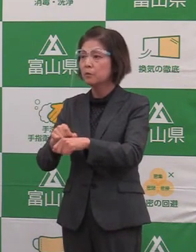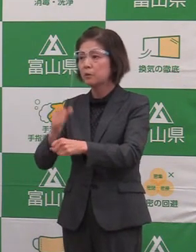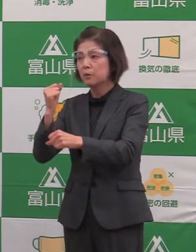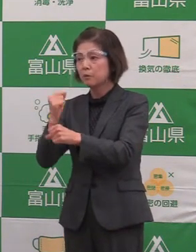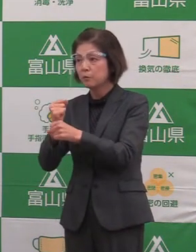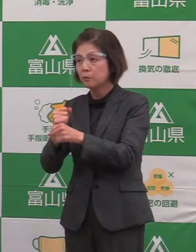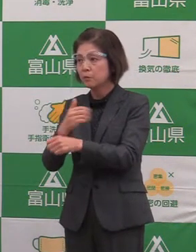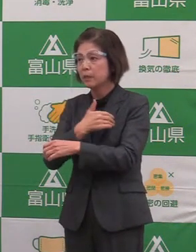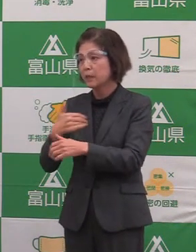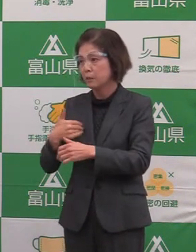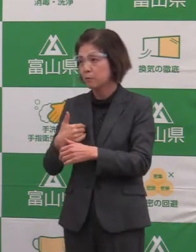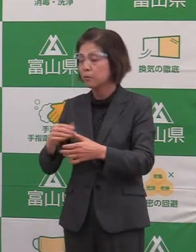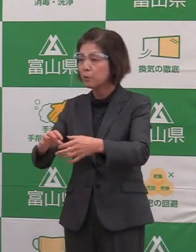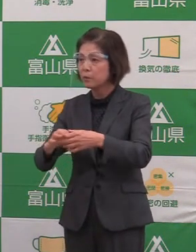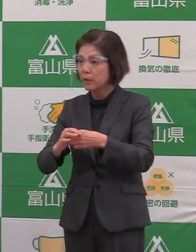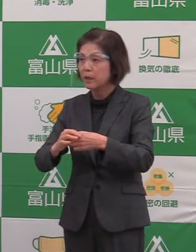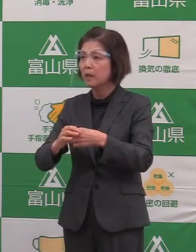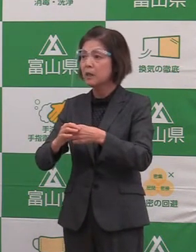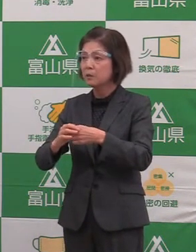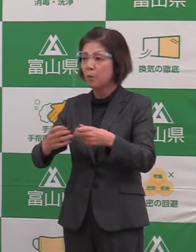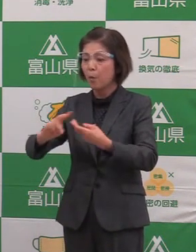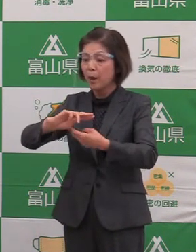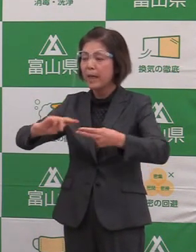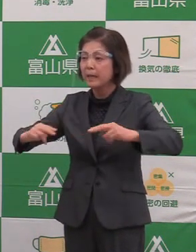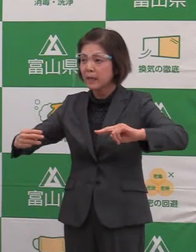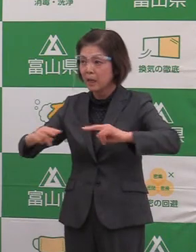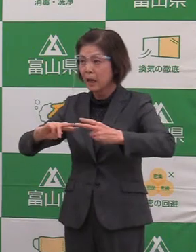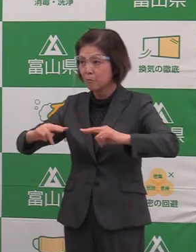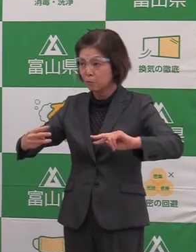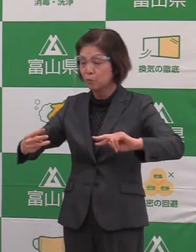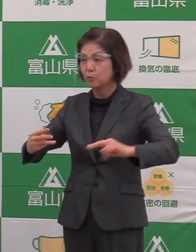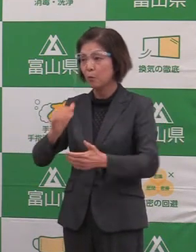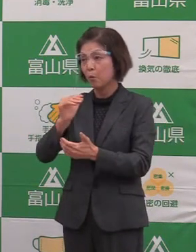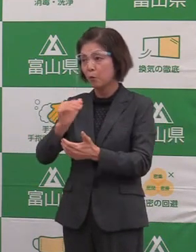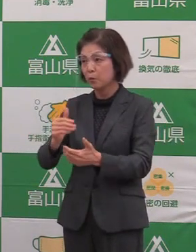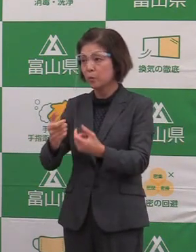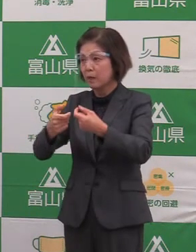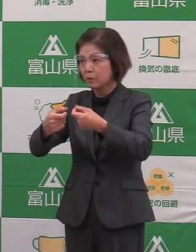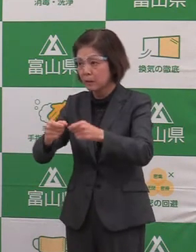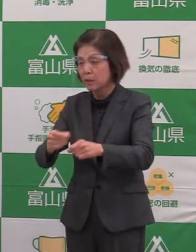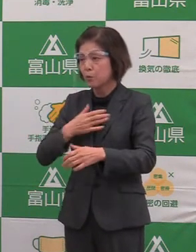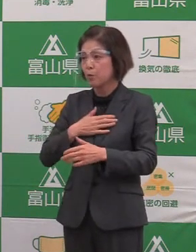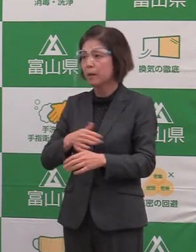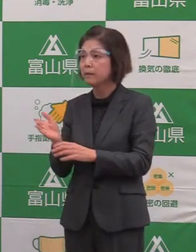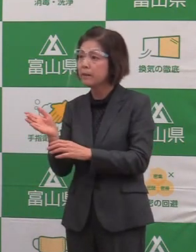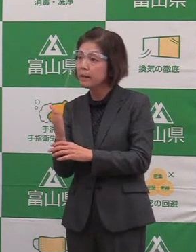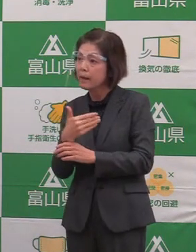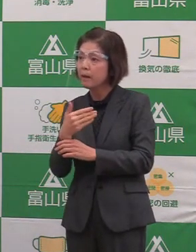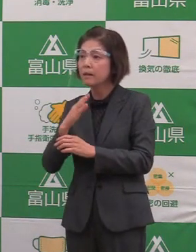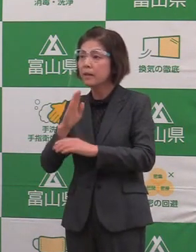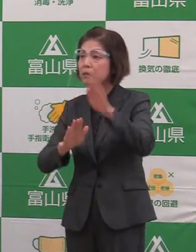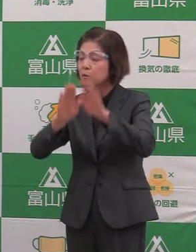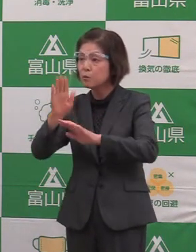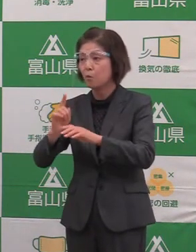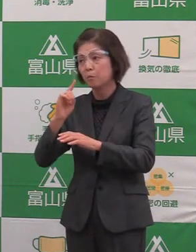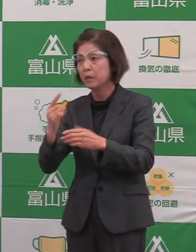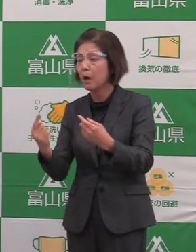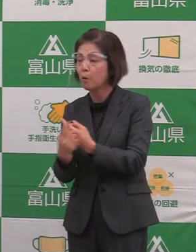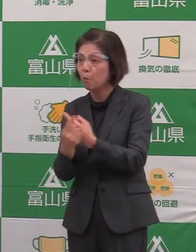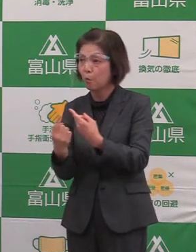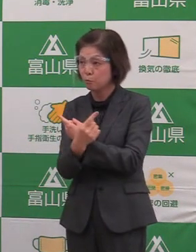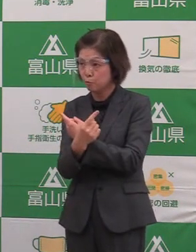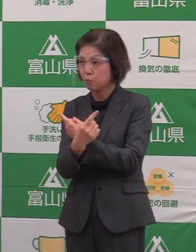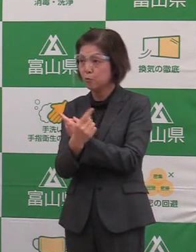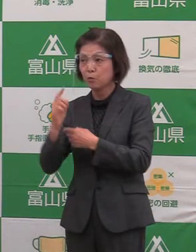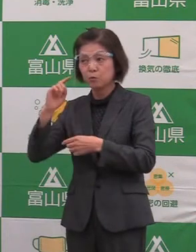か変異株の状況が分かってから見直すことを検討するとか、そういう考え方もあるのような気が